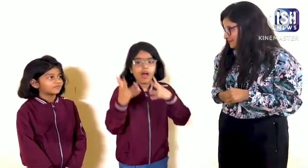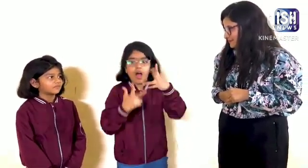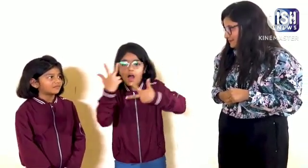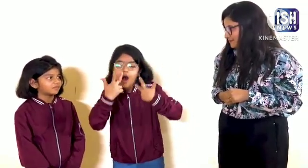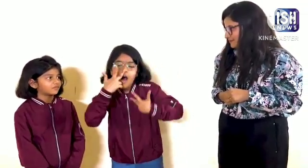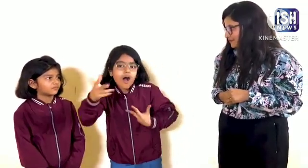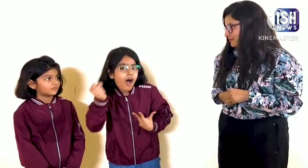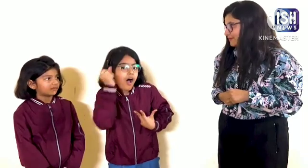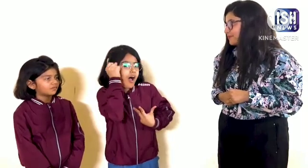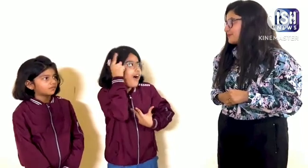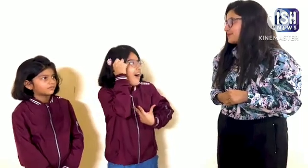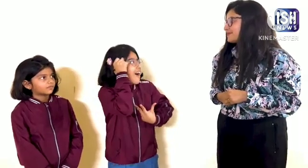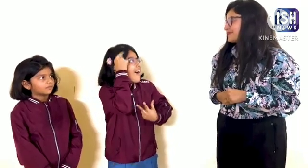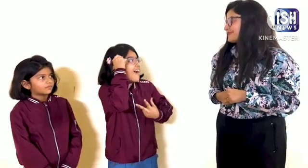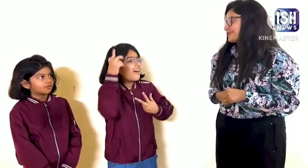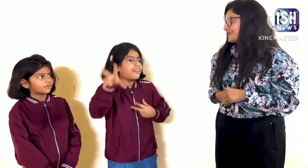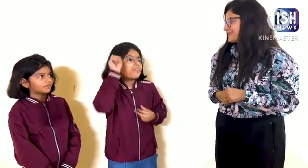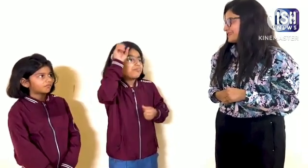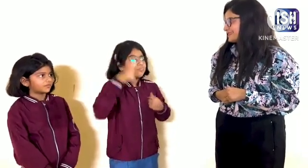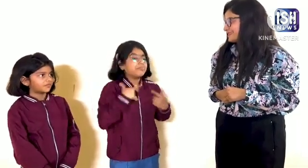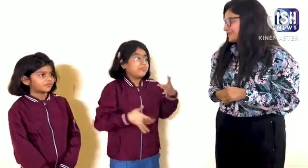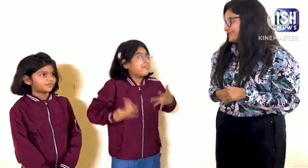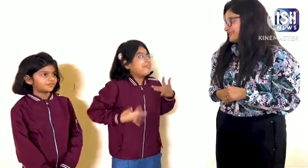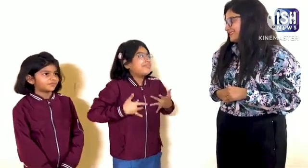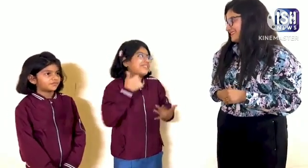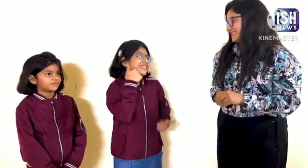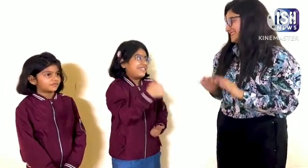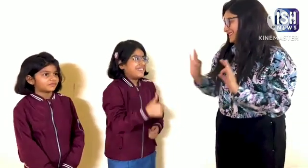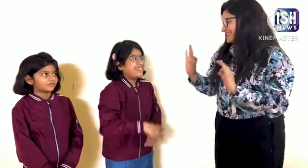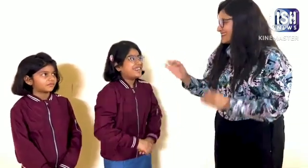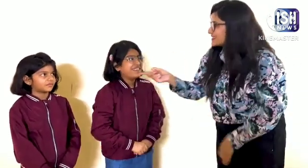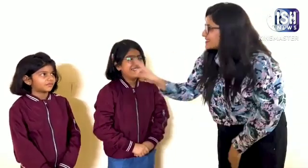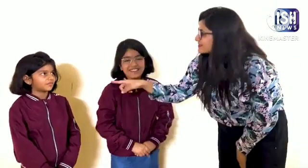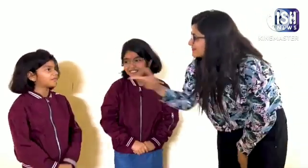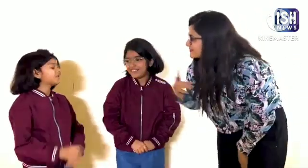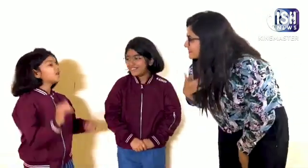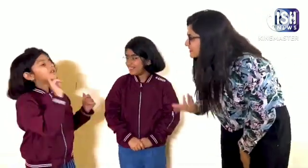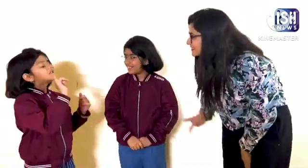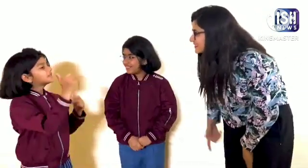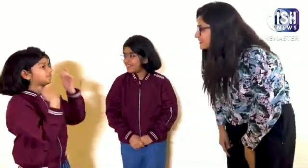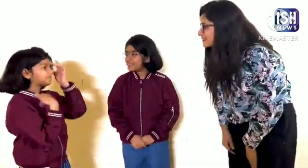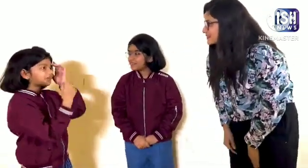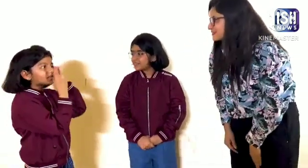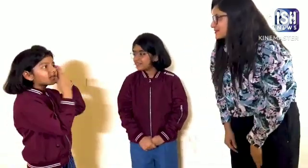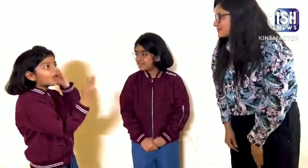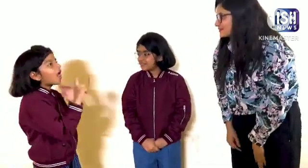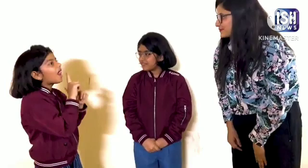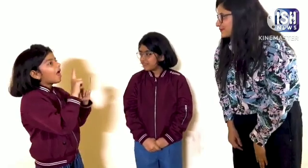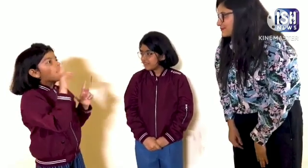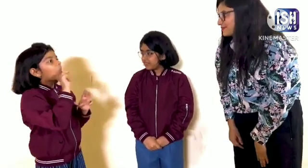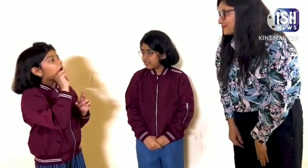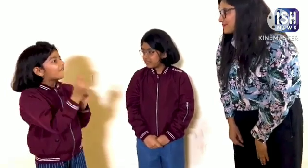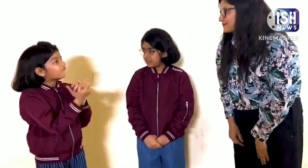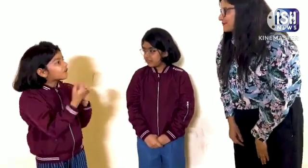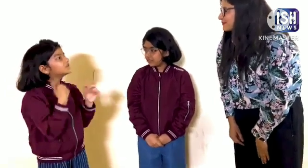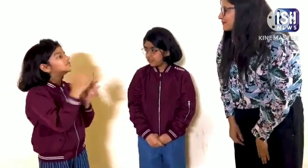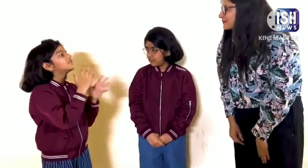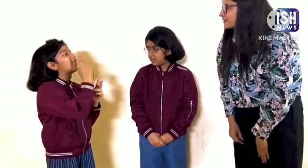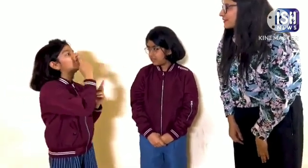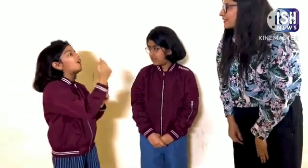लेकिन हम संकेतों को अच्छी तरह समझ गए। ये रोमांचक था। तुम्हारा क्या कहना है? जब भी डायलॉग फास्ट होते मैं